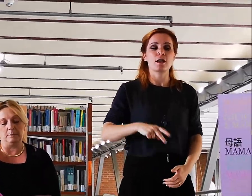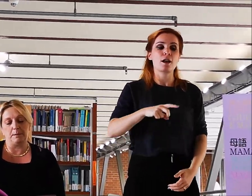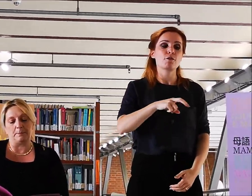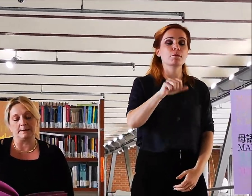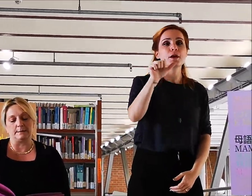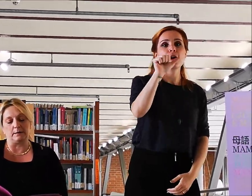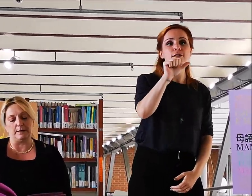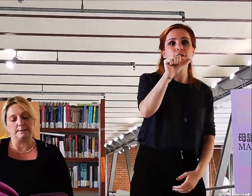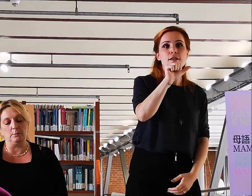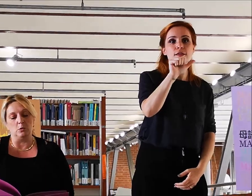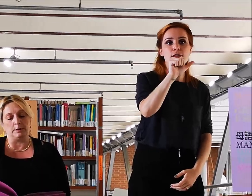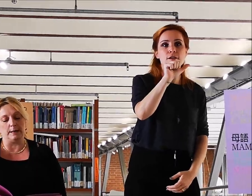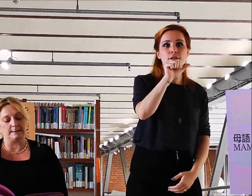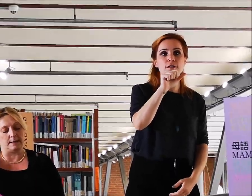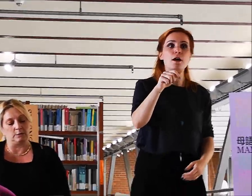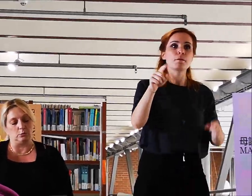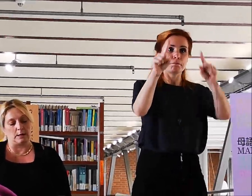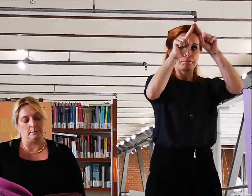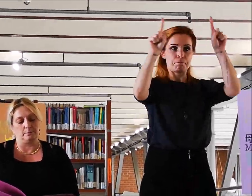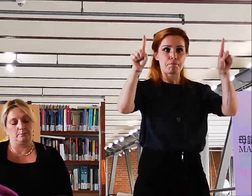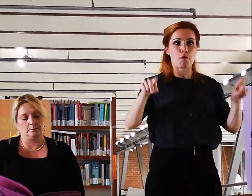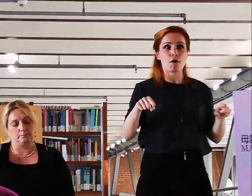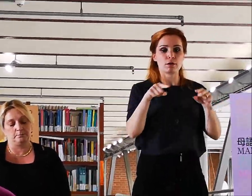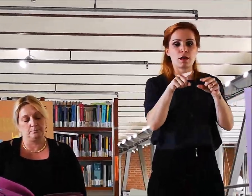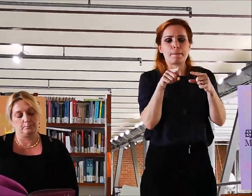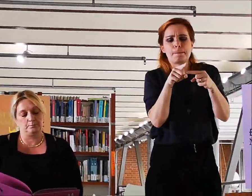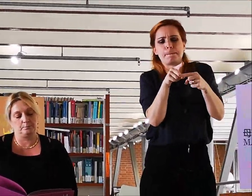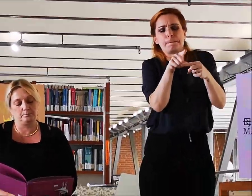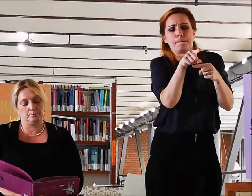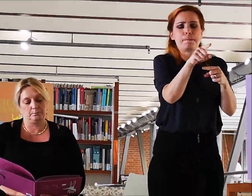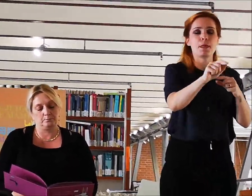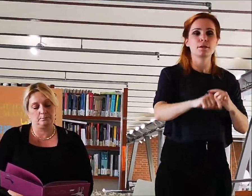formica salpicca passa attraverso il buco della serratura.